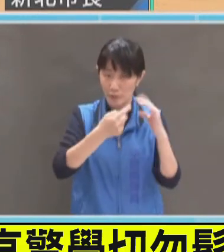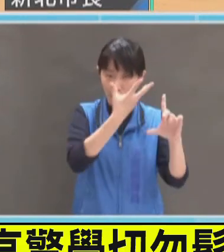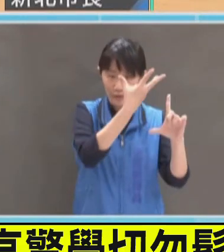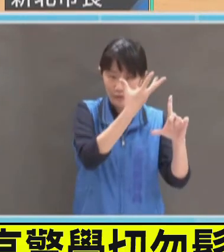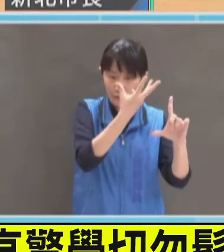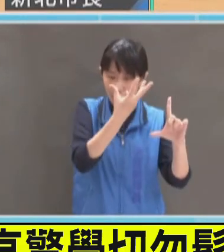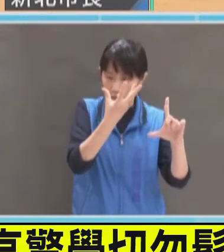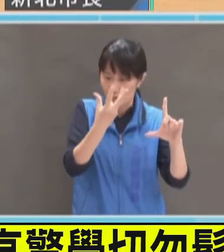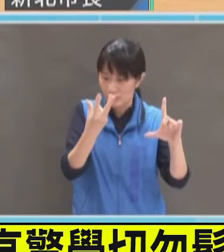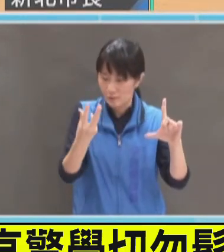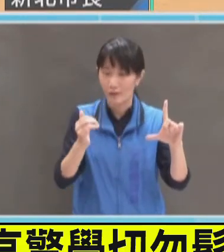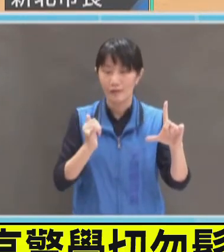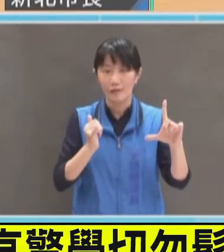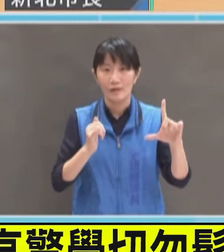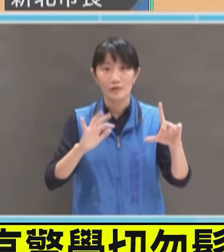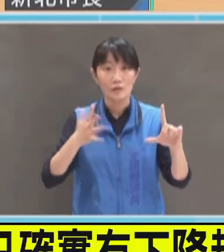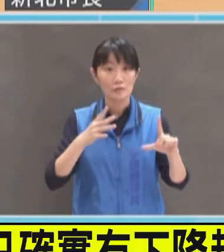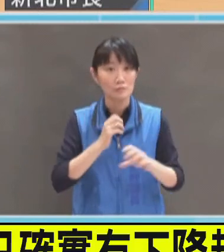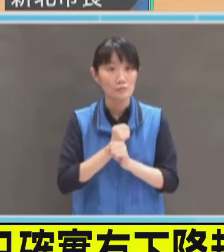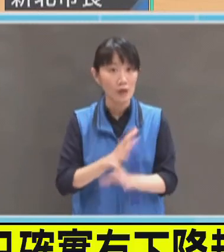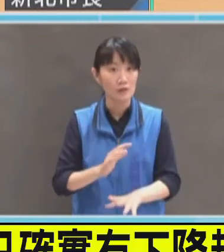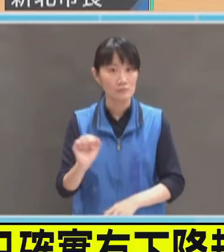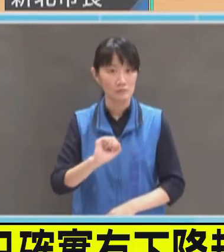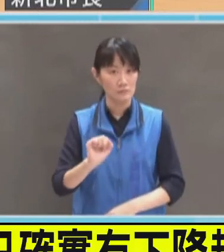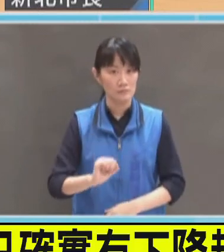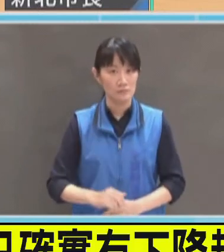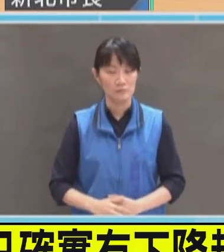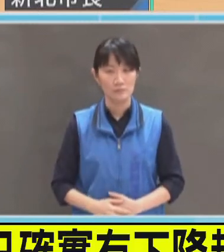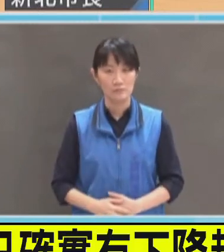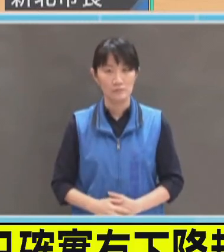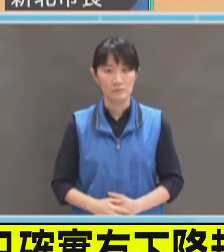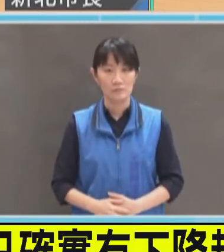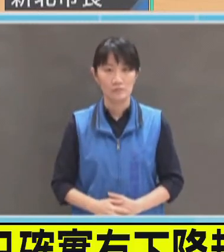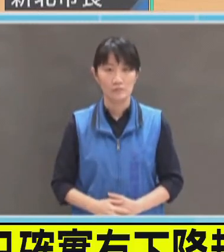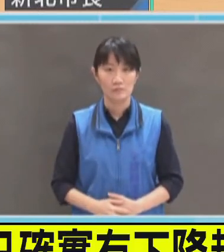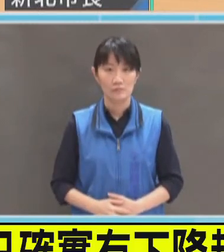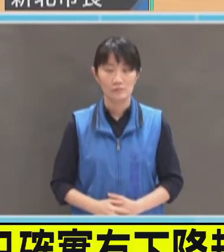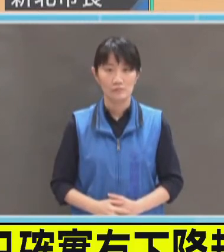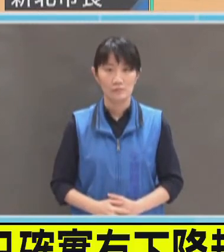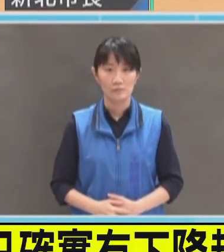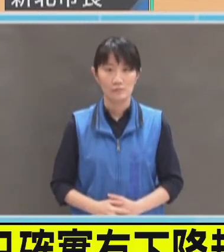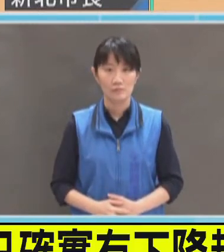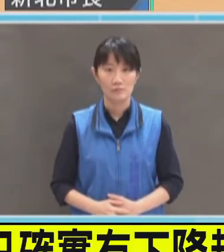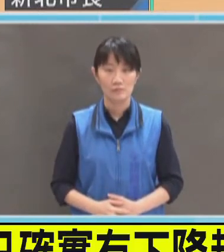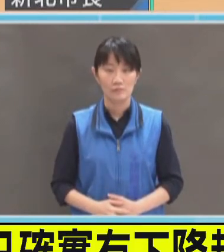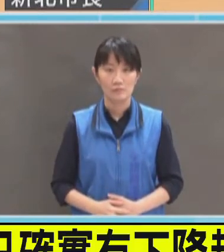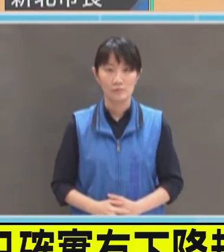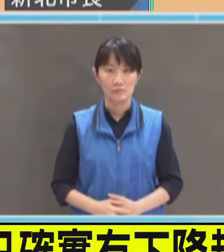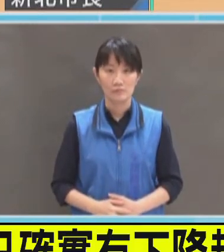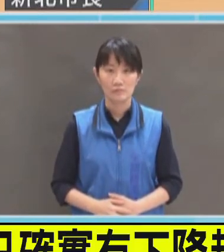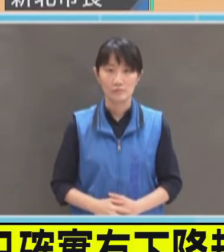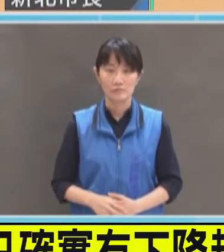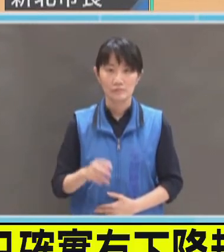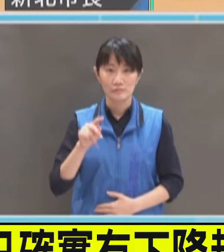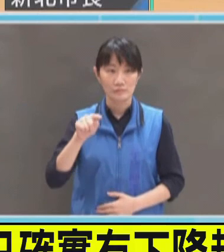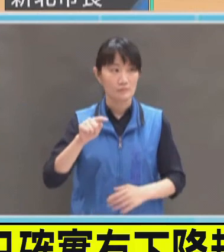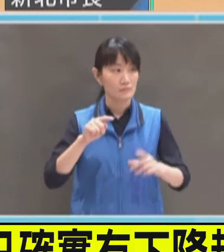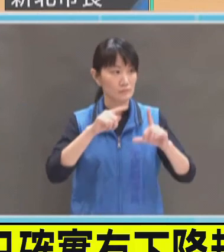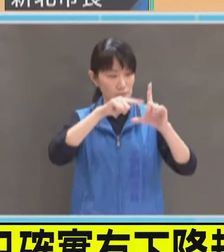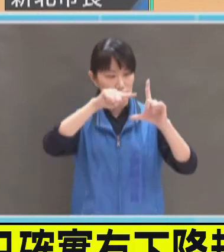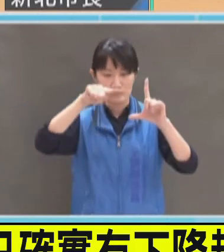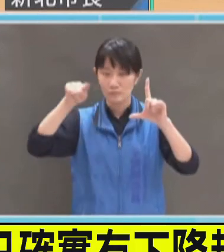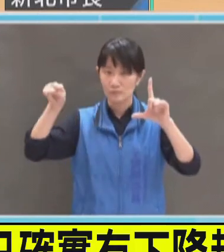掉，但是市民朋友绝对不能掉以轻心。我们要看到我们总体的跟我们的曲线的都一